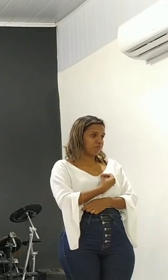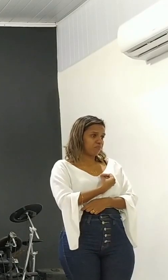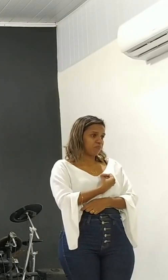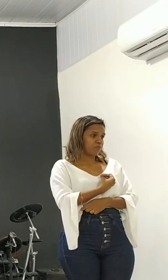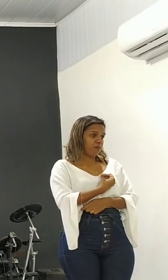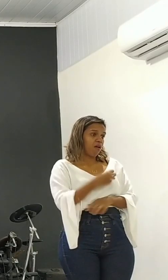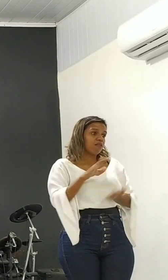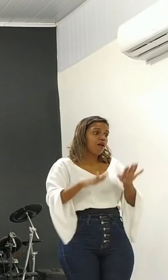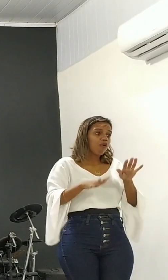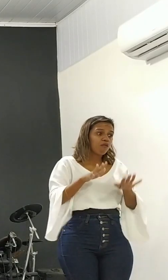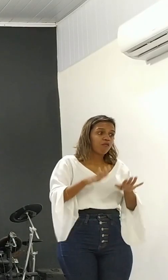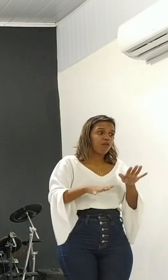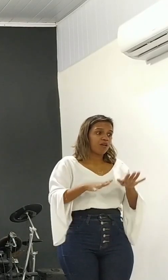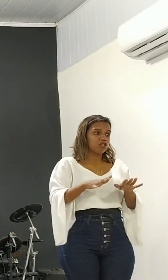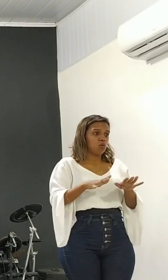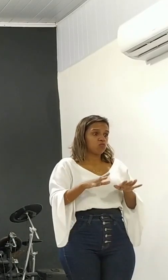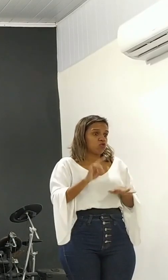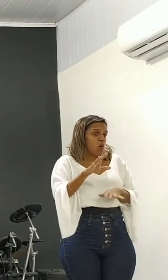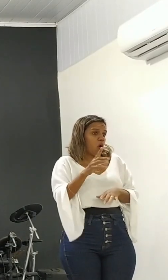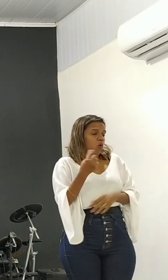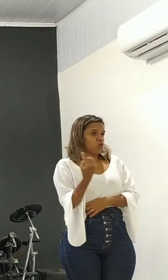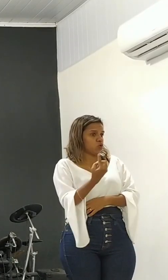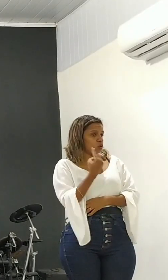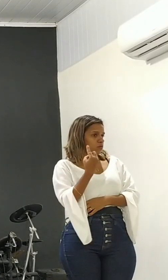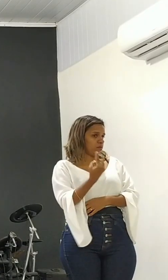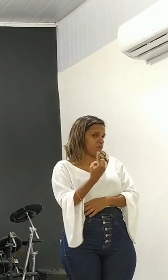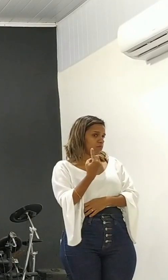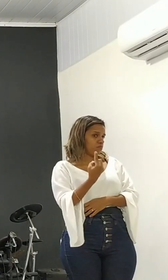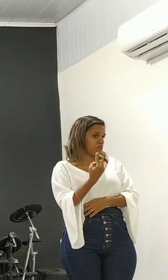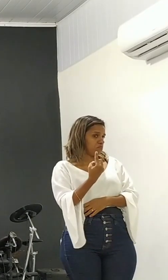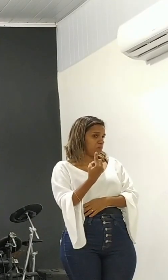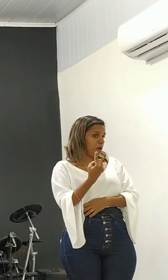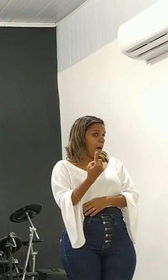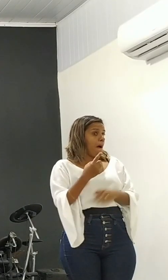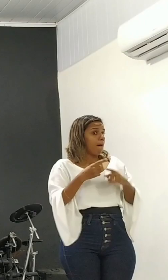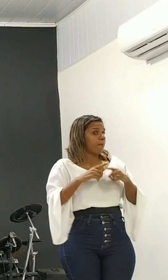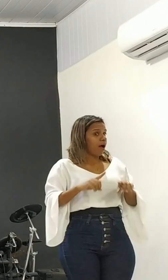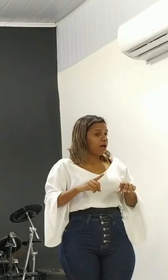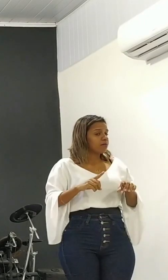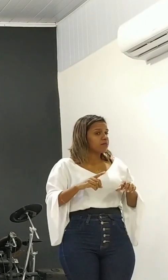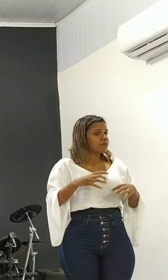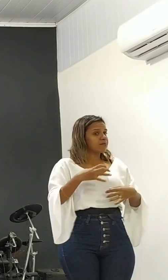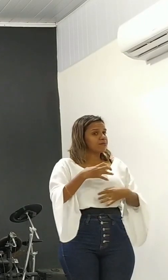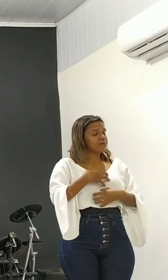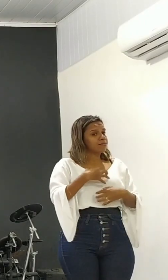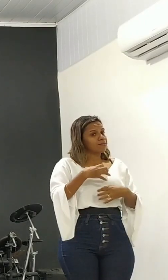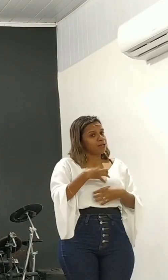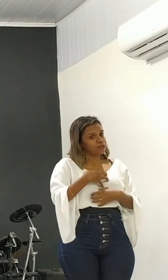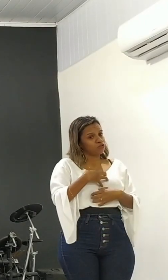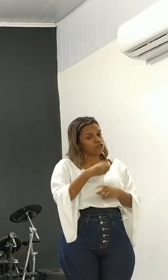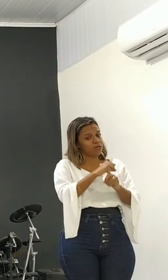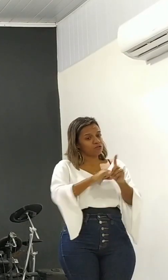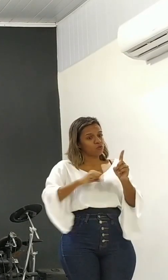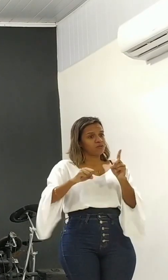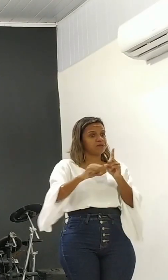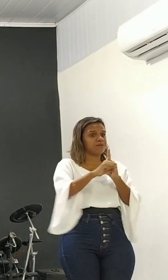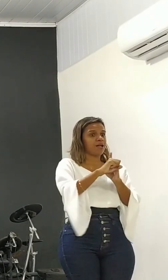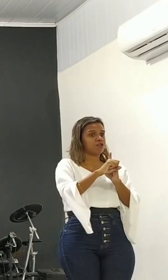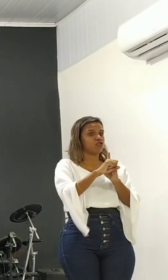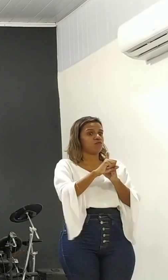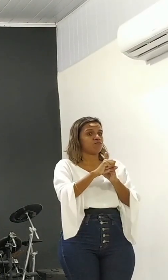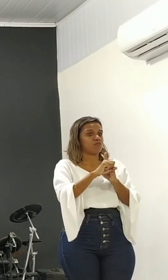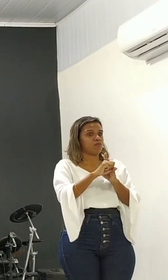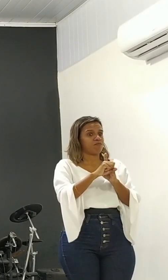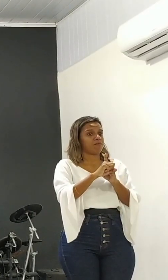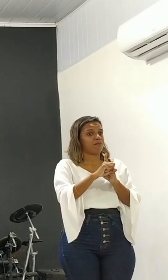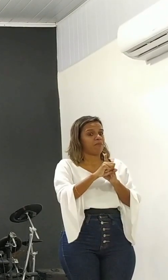pessoas talvez não seja solidária, mas se sentem socialmente isoladas,